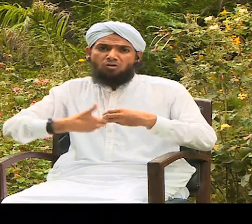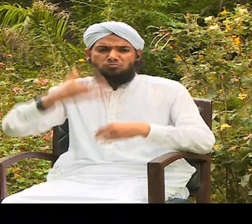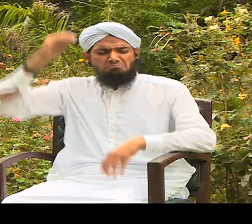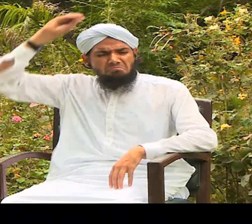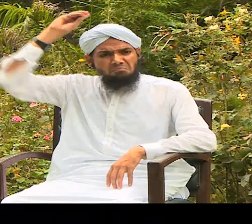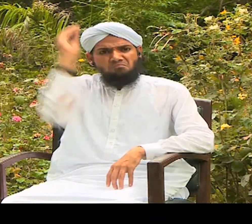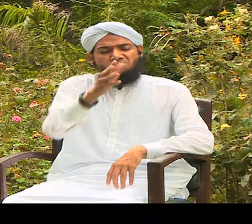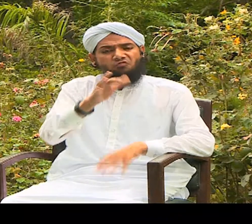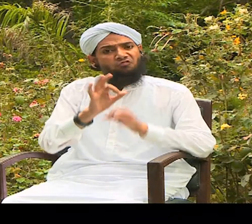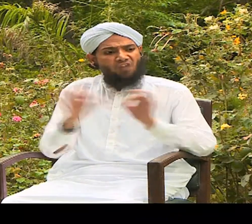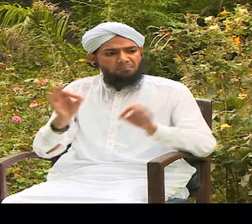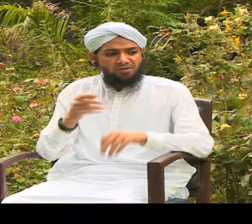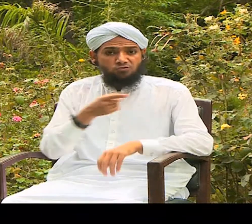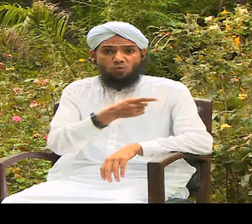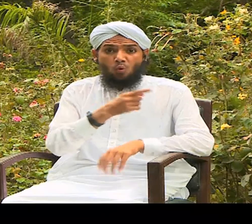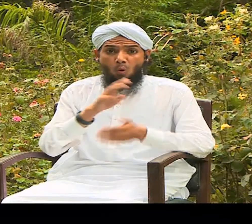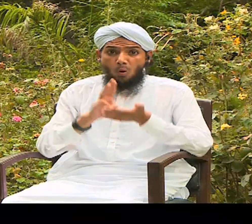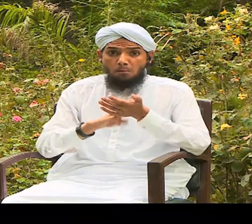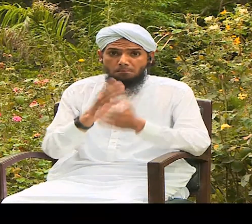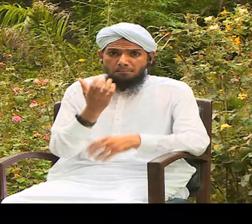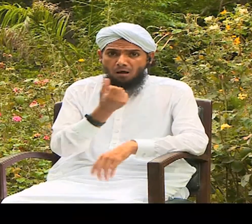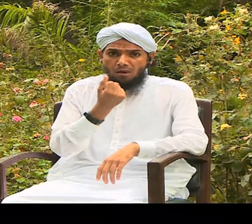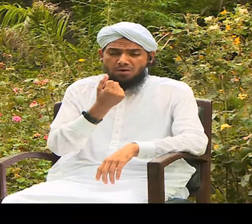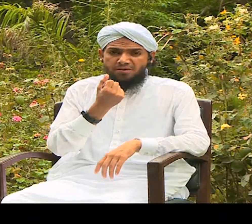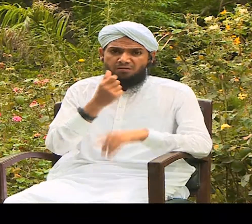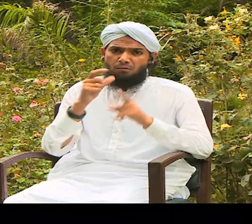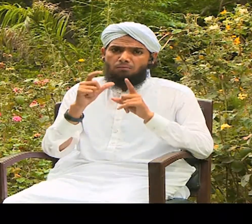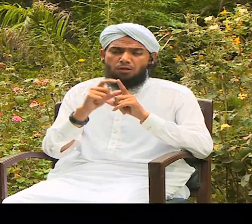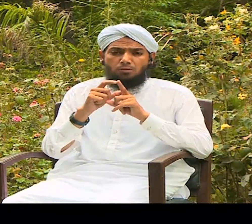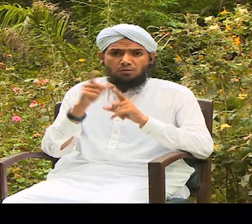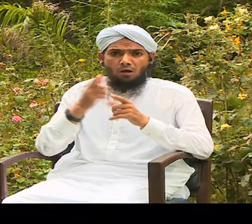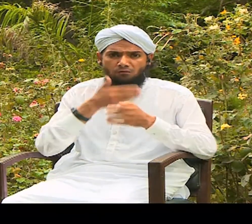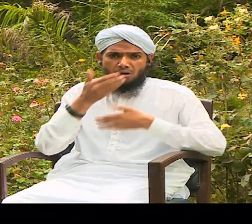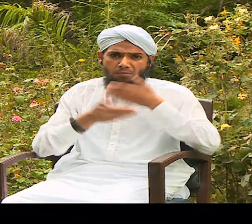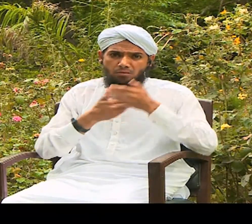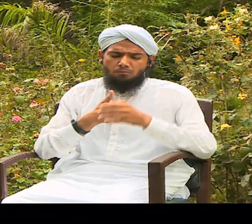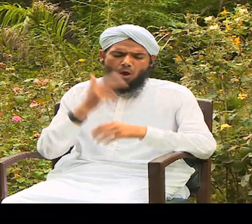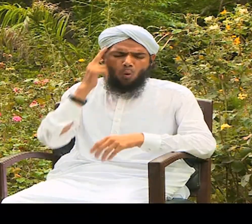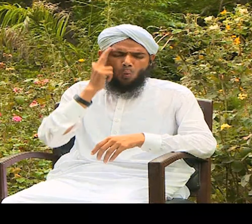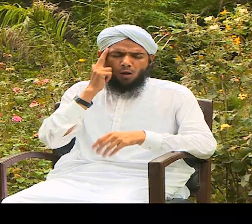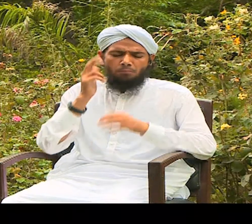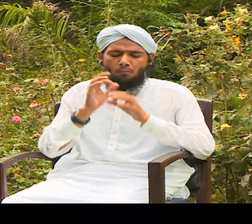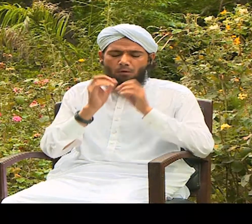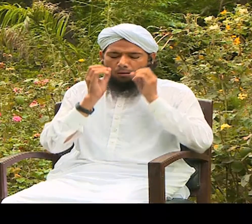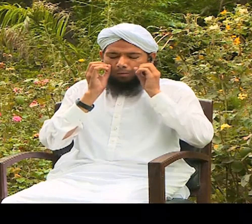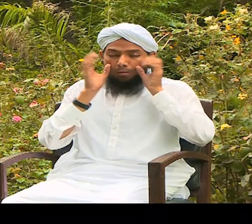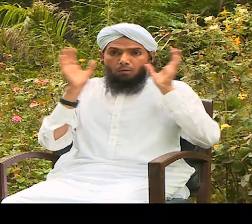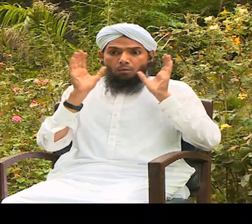پر مار دیا گیا ہے۔ حضرت سیدنا مالک بن دینار رحمت اللہ علیہ فرماتے ہیں، اس خواب کے بعد میری